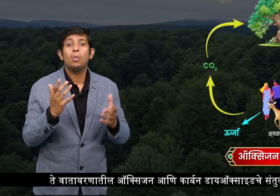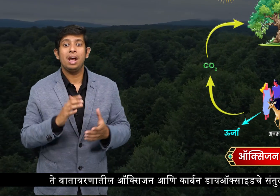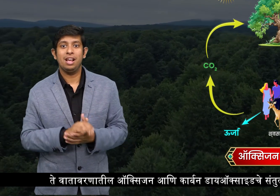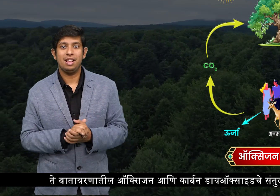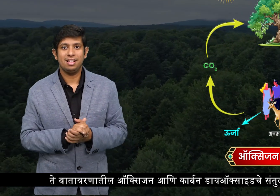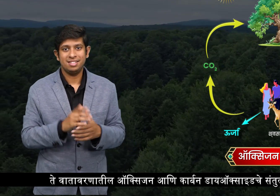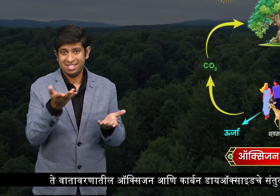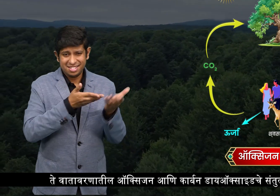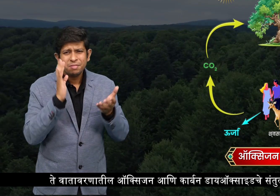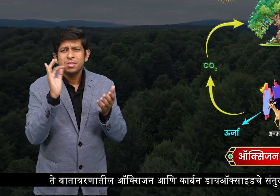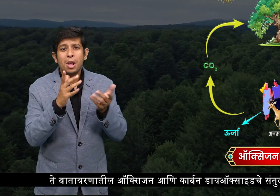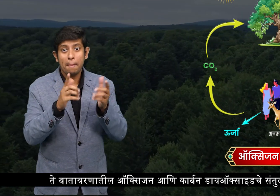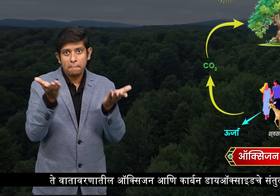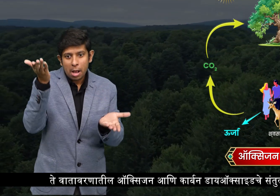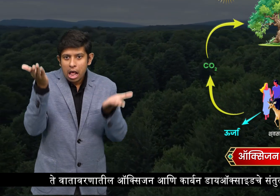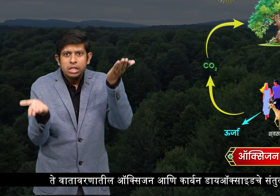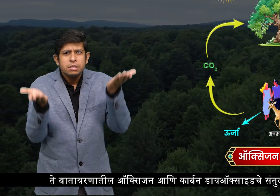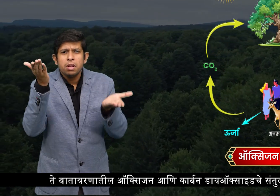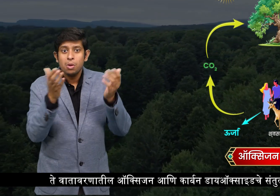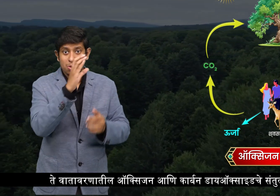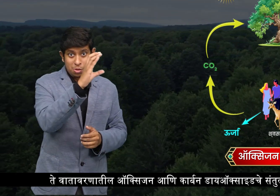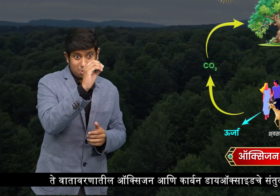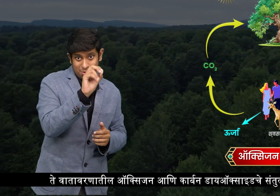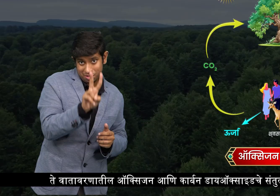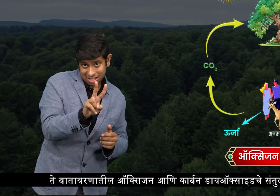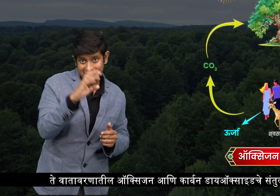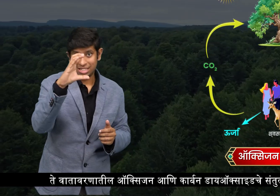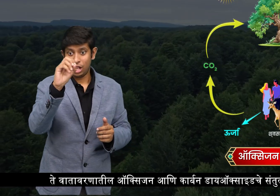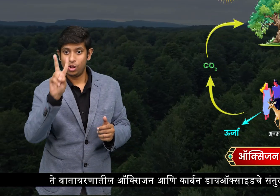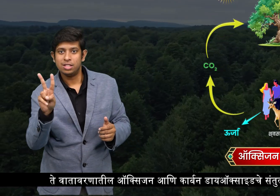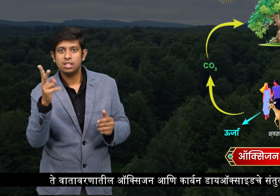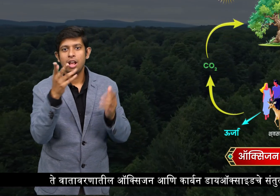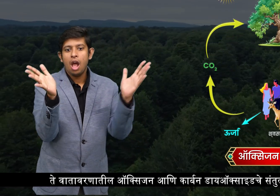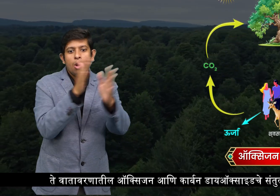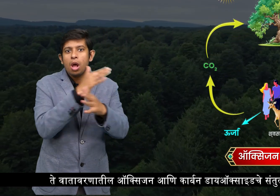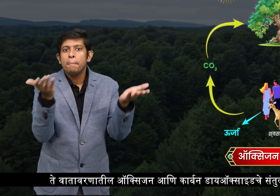ऑक्सिजन आणि कार्बन डायऑक्साईडचे संतुलन देखील राखतात.